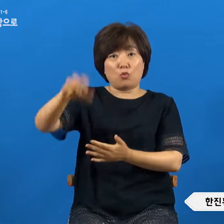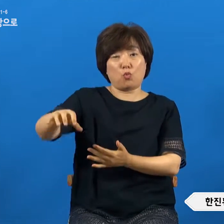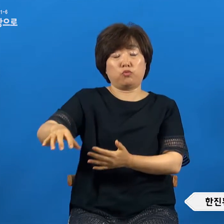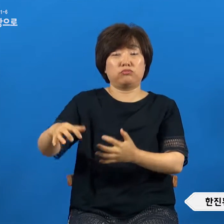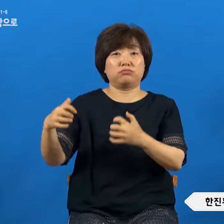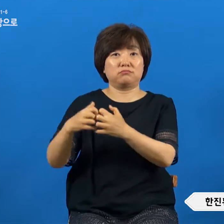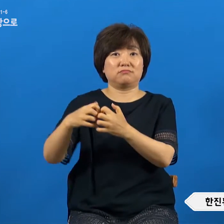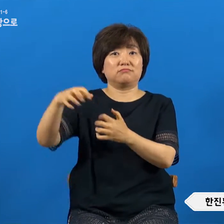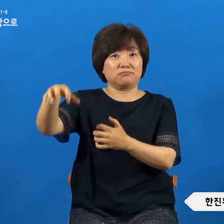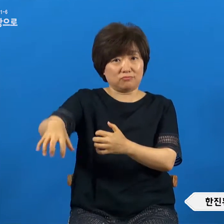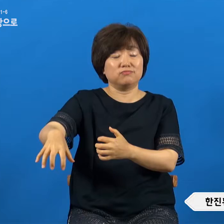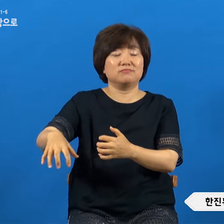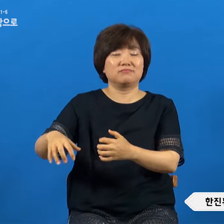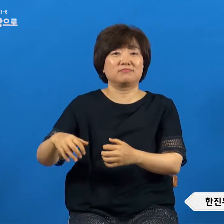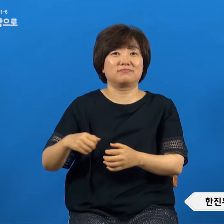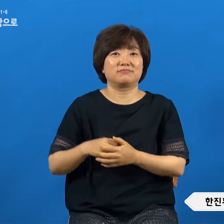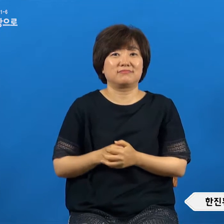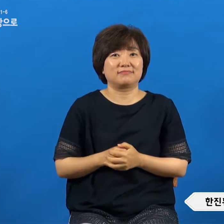것이죠.